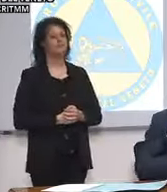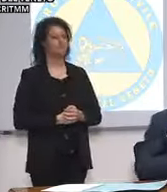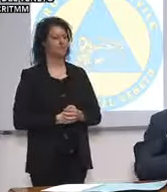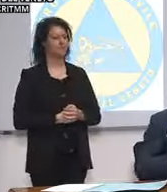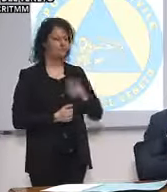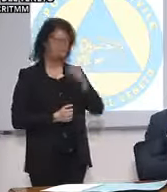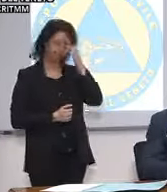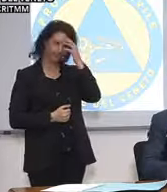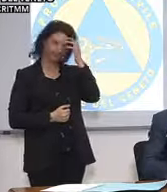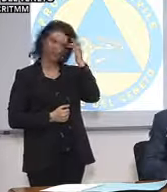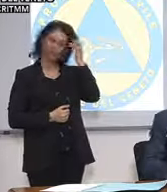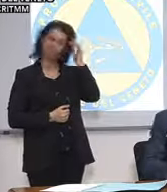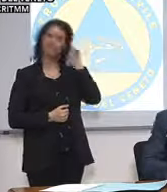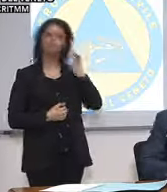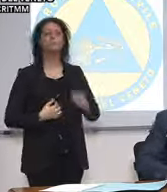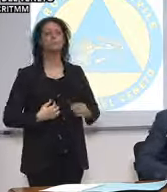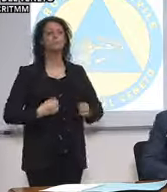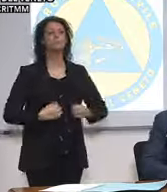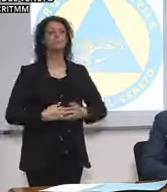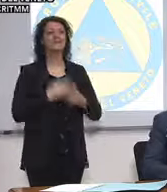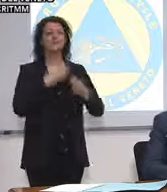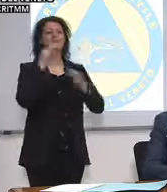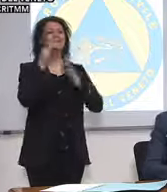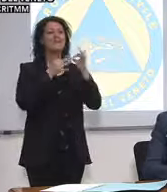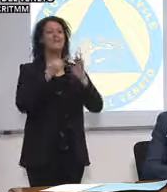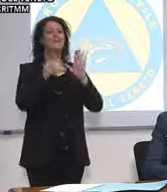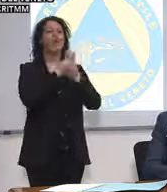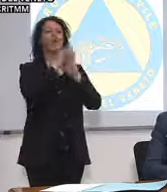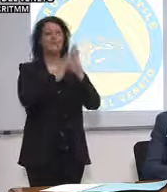Allora, sempre raschiando il barile,